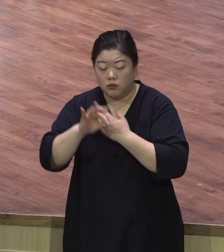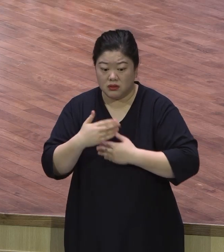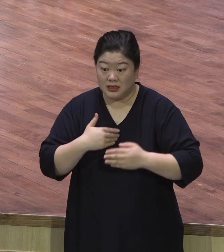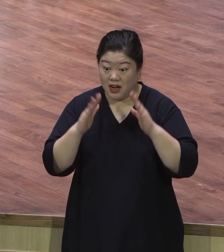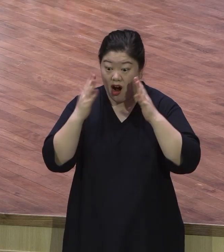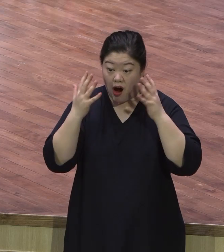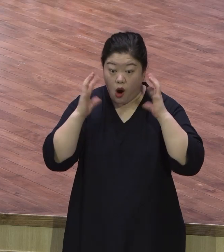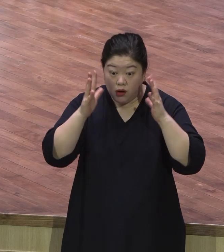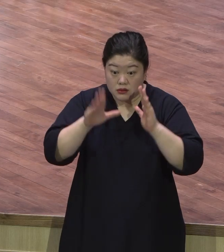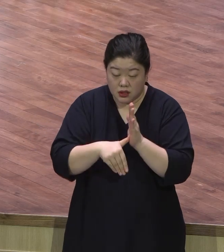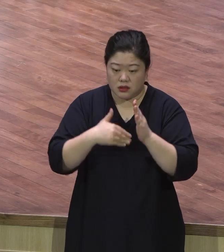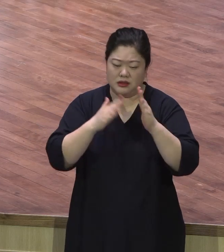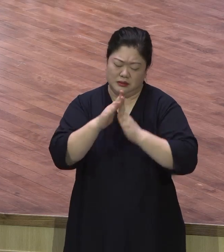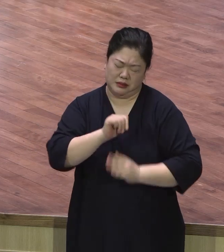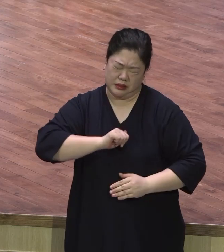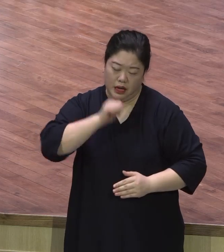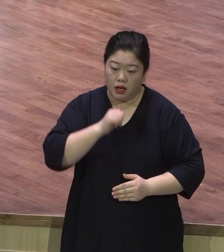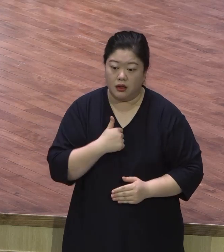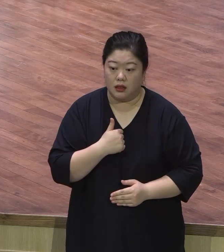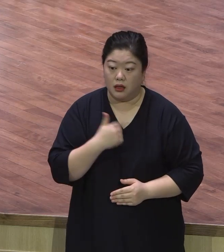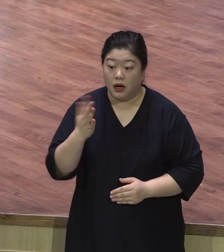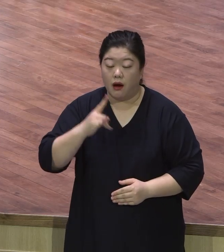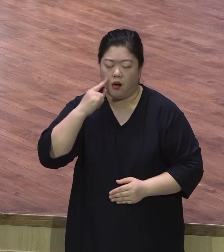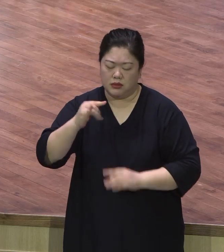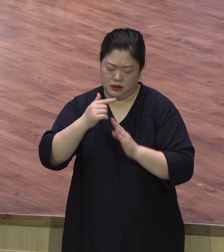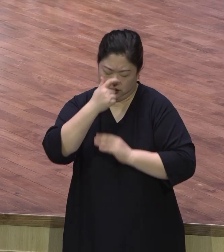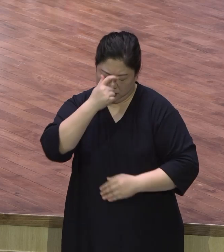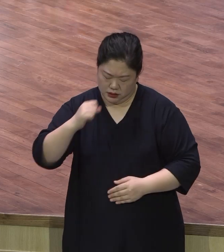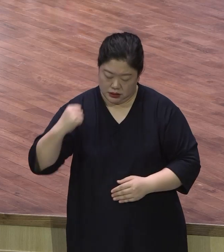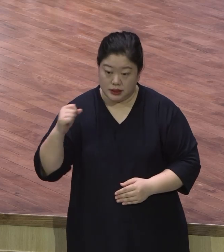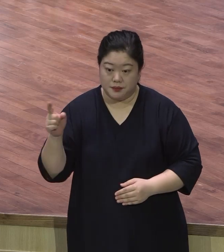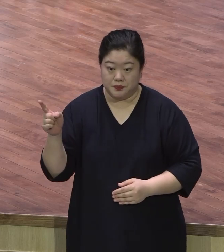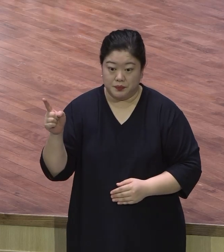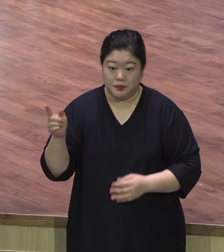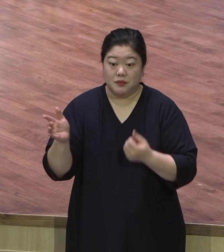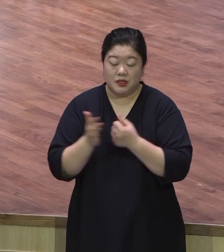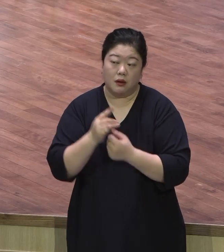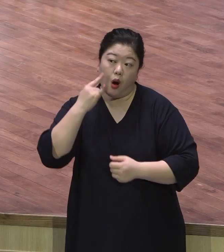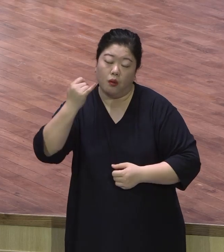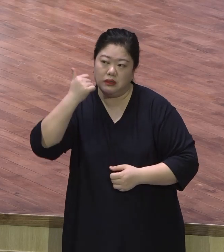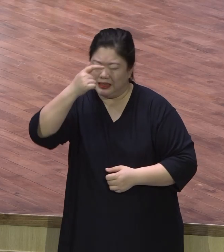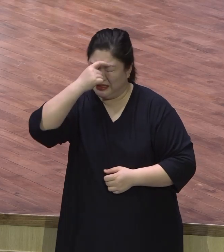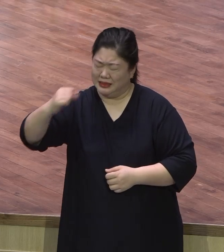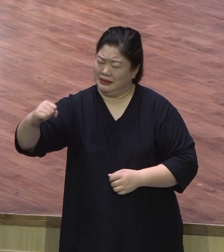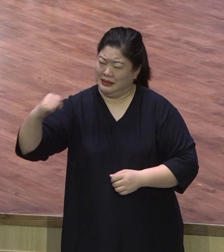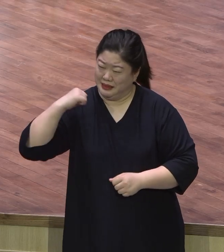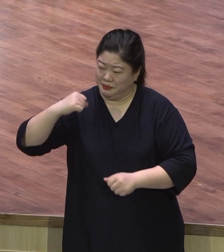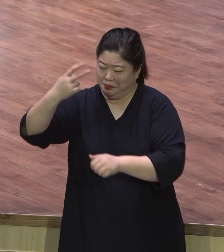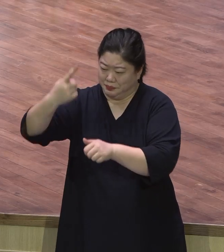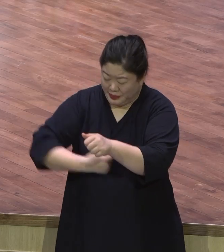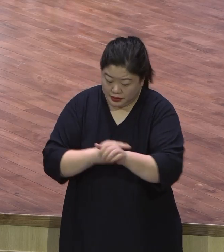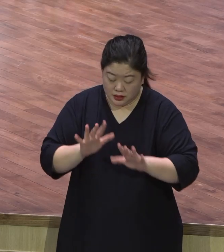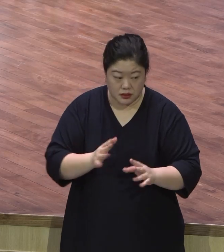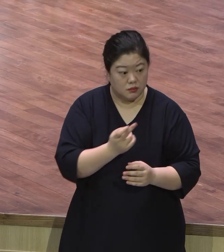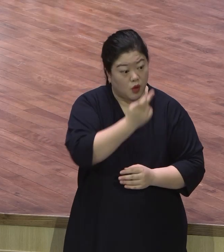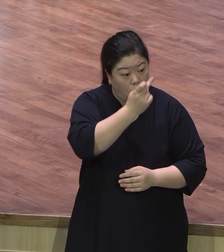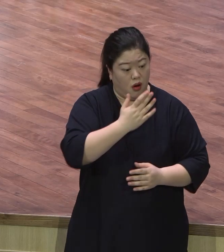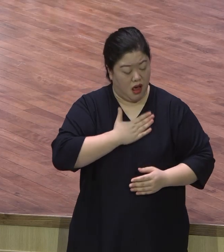하나님은 어떻게 해요 우리 내놓을 거는 아버지 어머니의 기도밖에 없는 거예요 아무것도 없는 겁니다